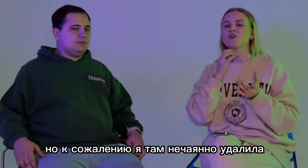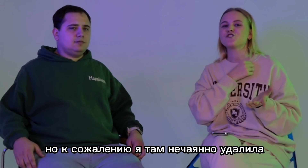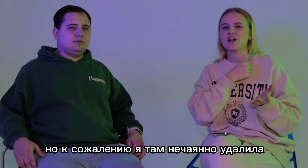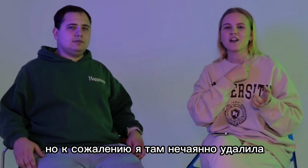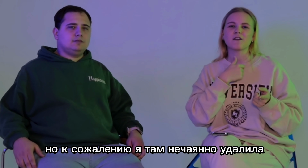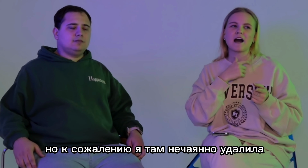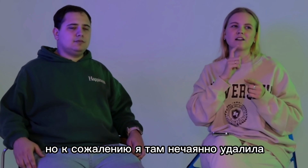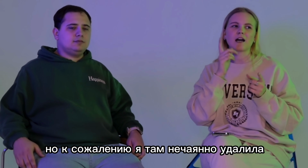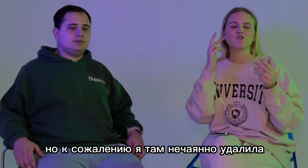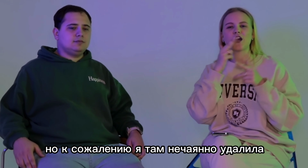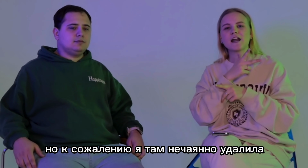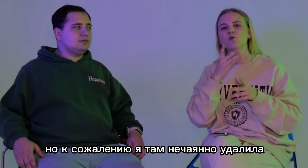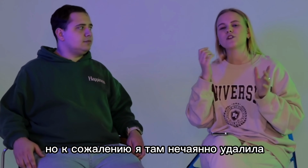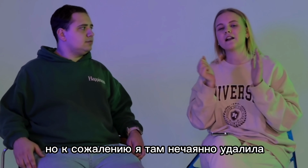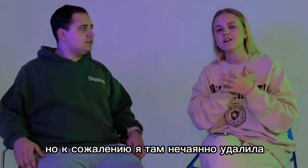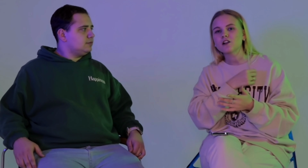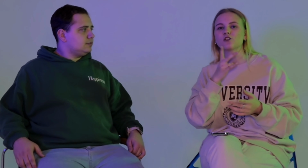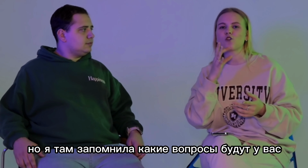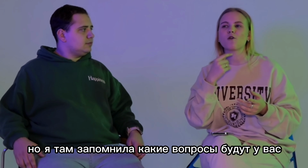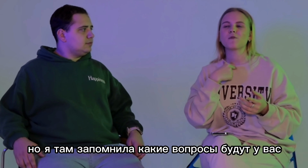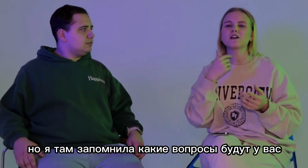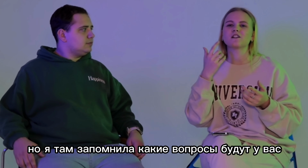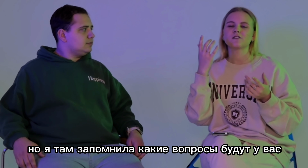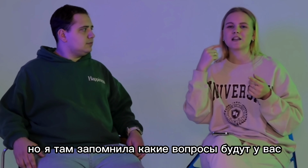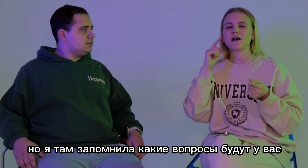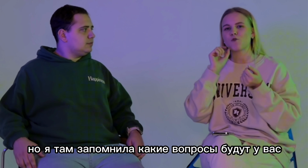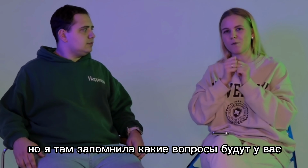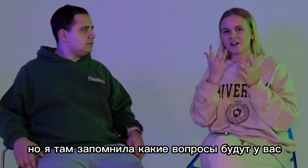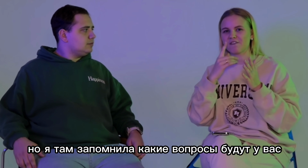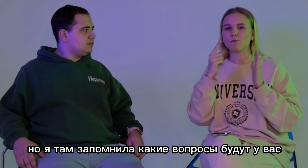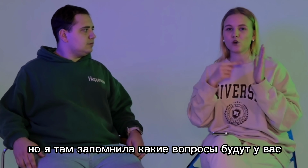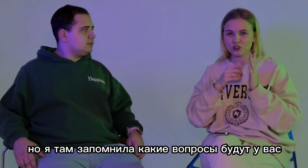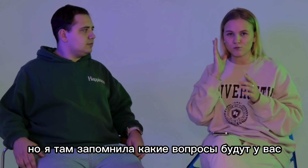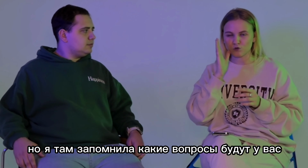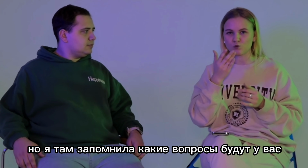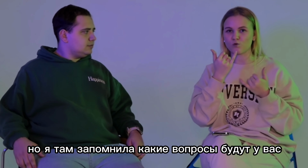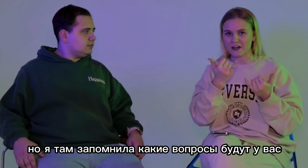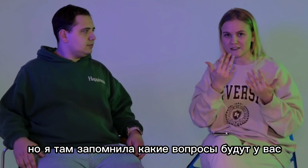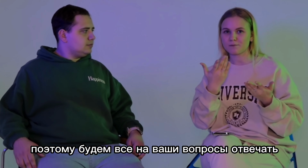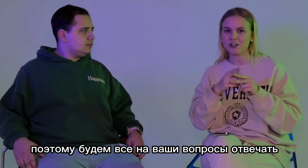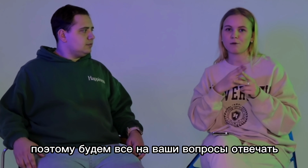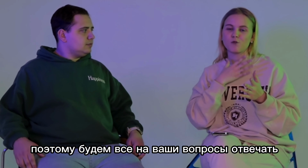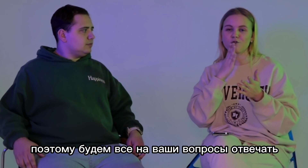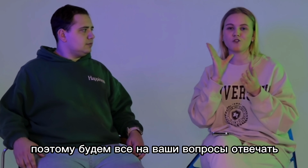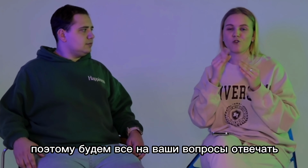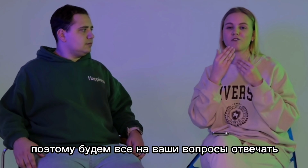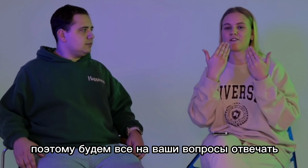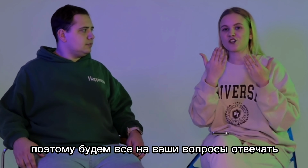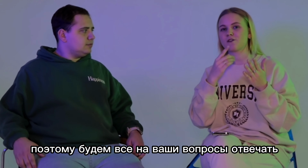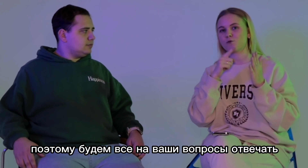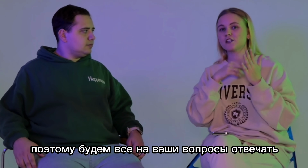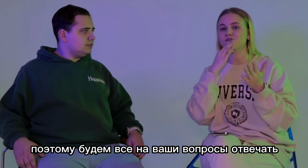к сожалению, я намечательно удалила, но я запомню, какие вопросы будут у вас, поэтому будем все на ваши вопросы